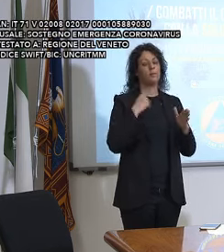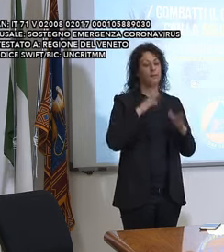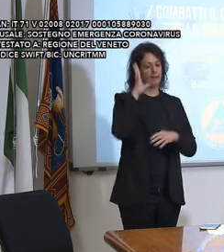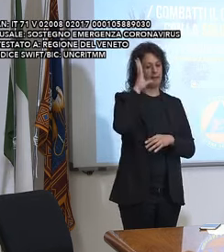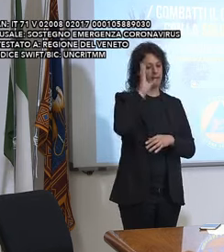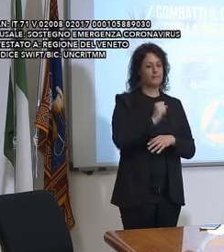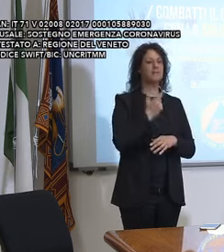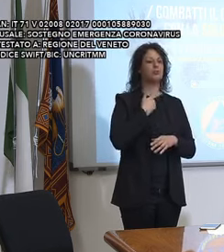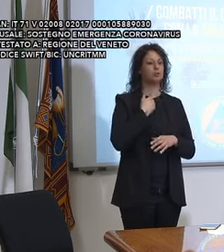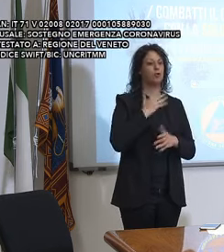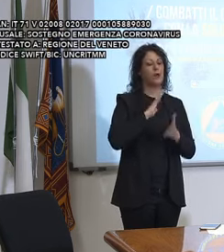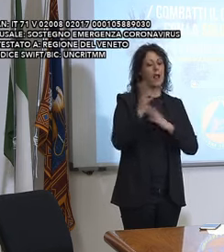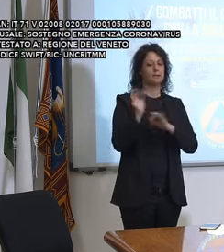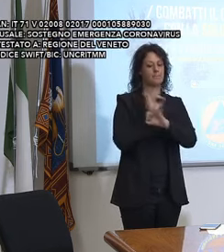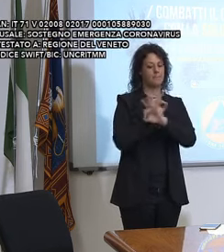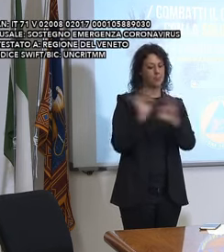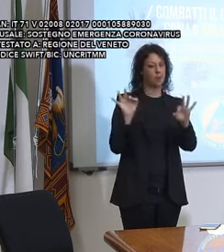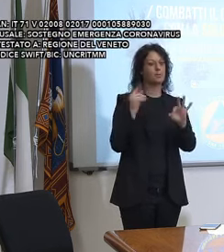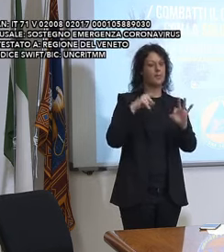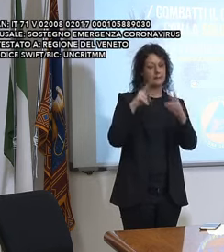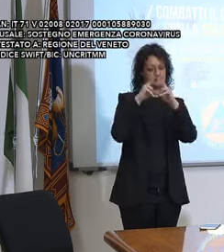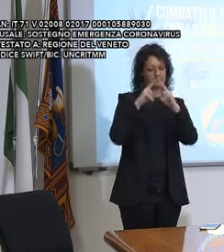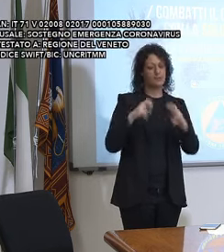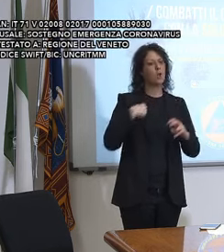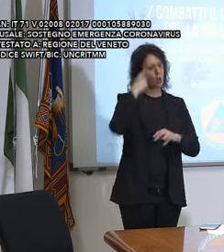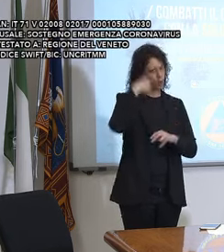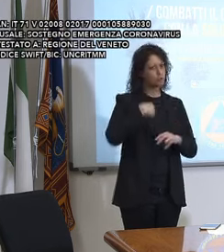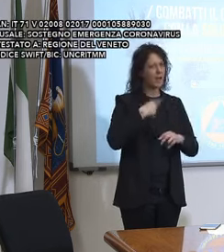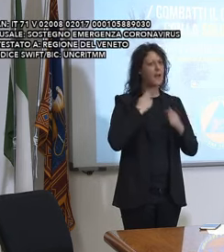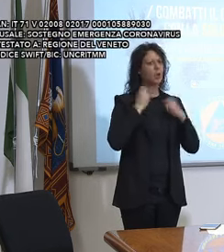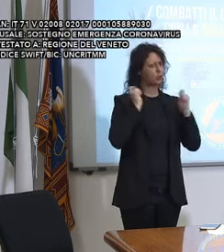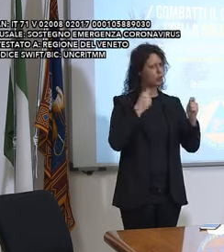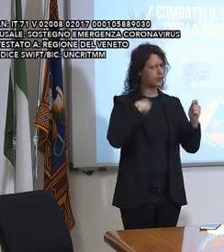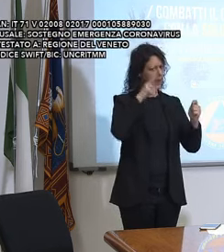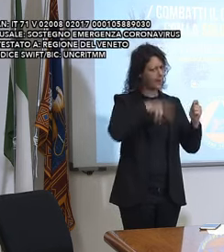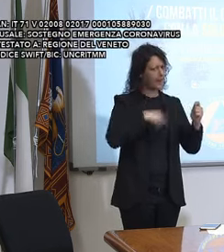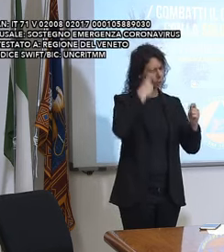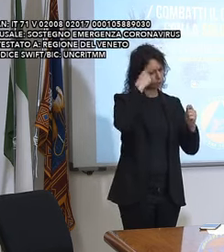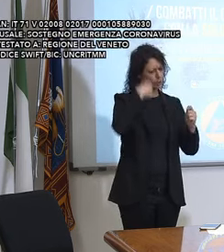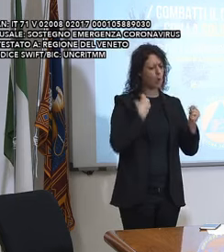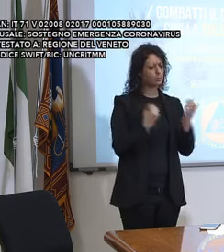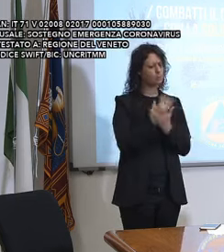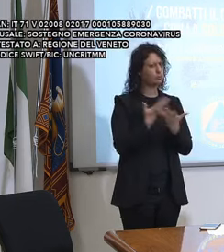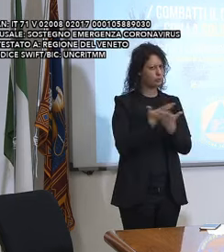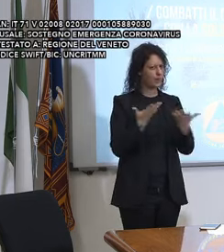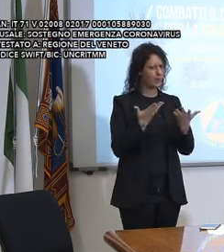organi che insomma leggiamo anche noi giornali, vediamo cosa sta succedendo, quindi ecco che